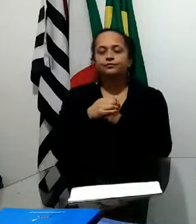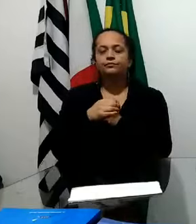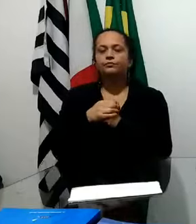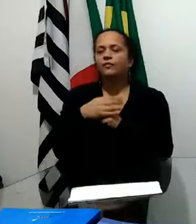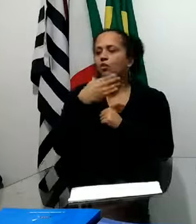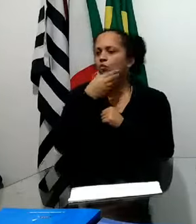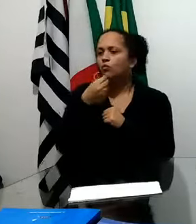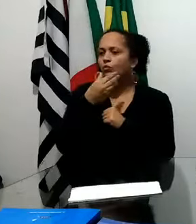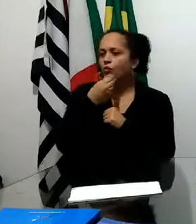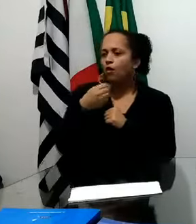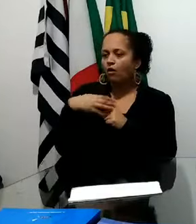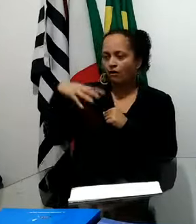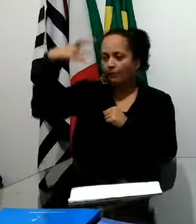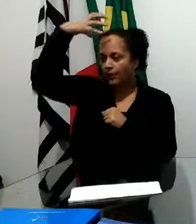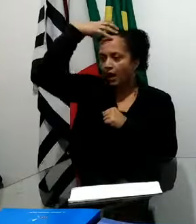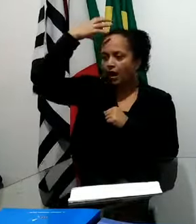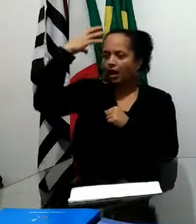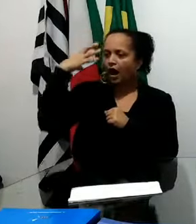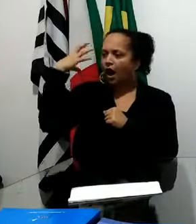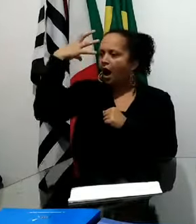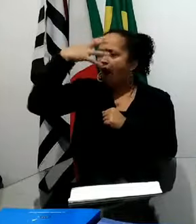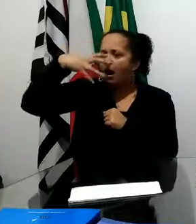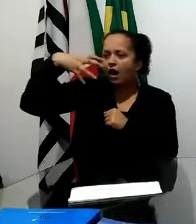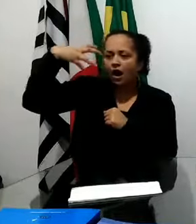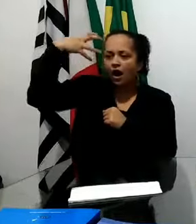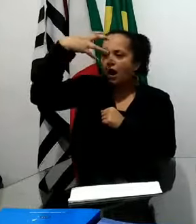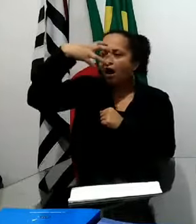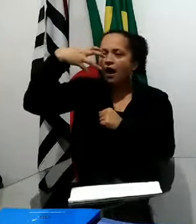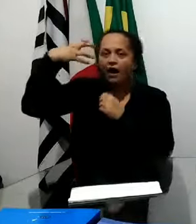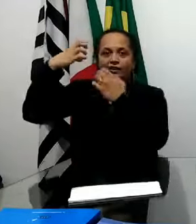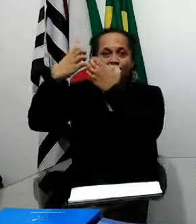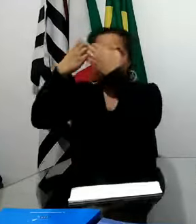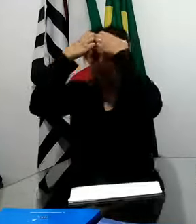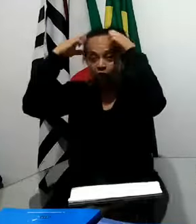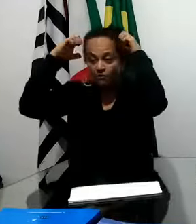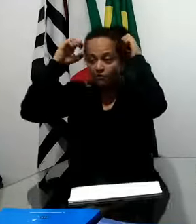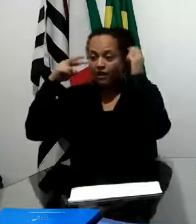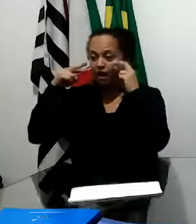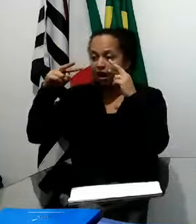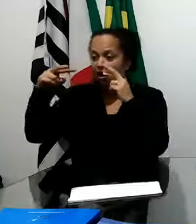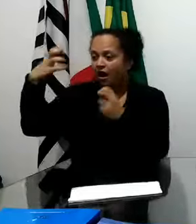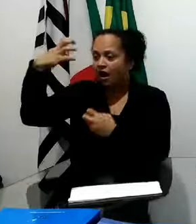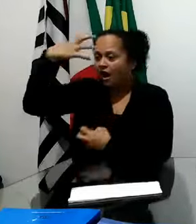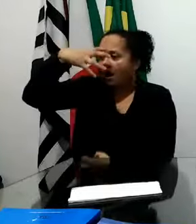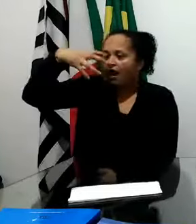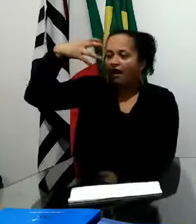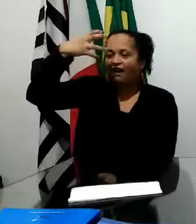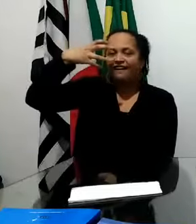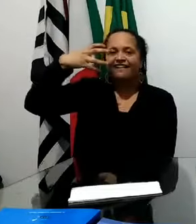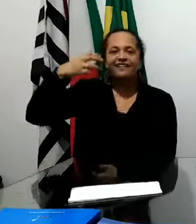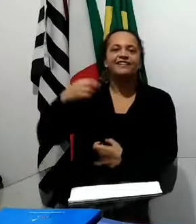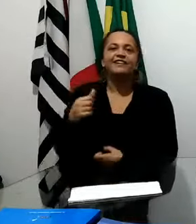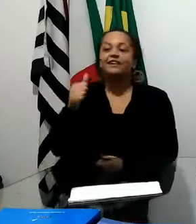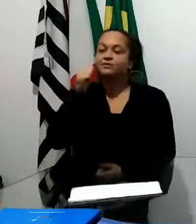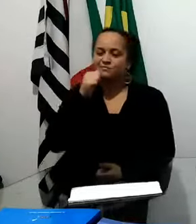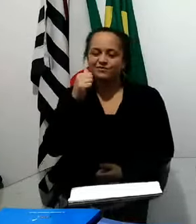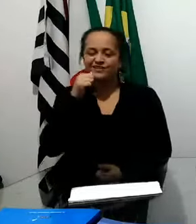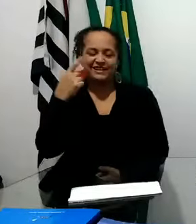rei amou a Esther mais do que a todas as mulheres, e ela alcançou perante ele favor